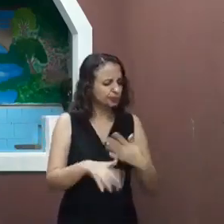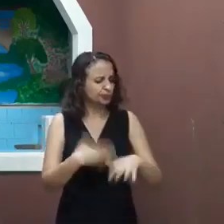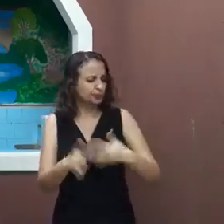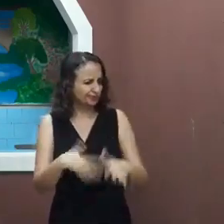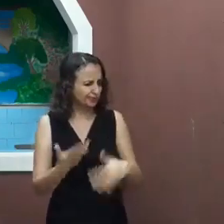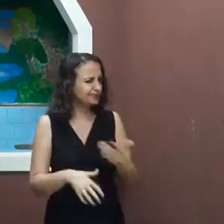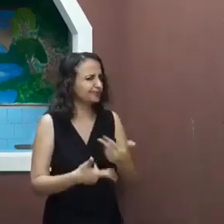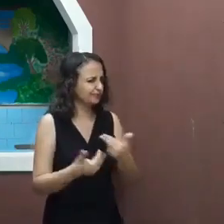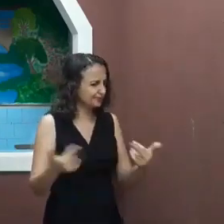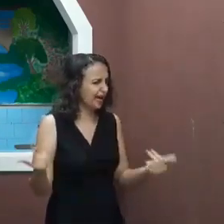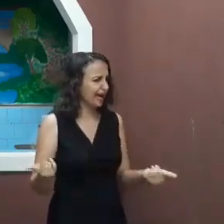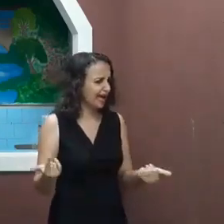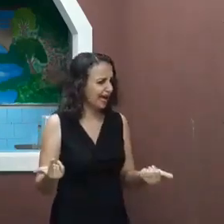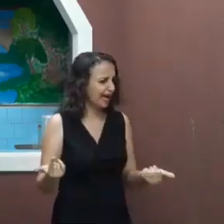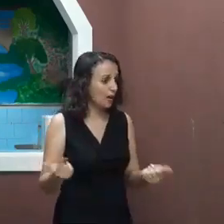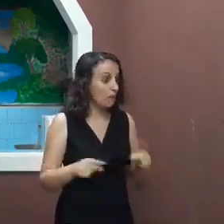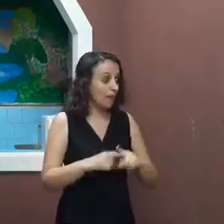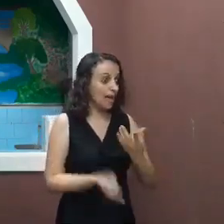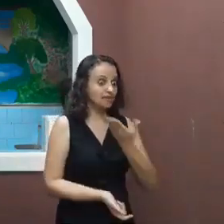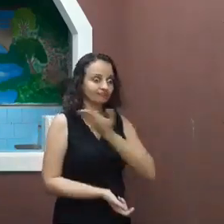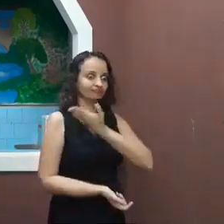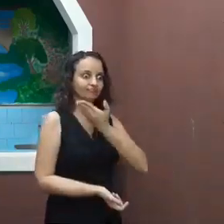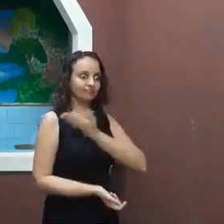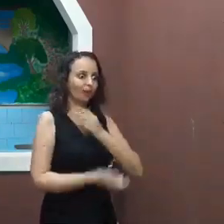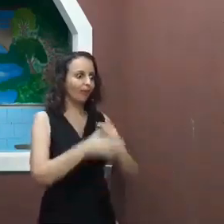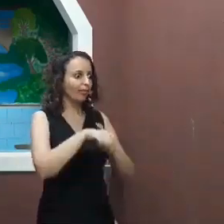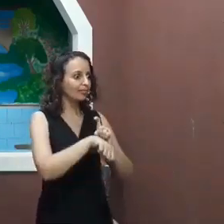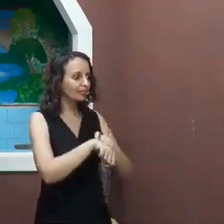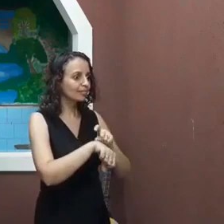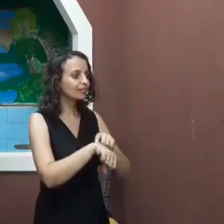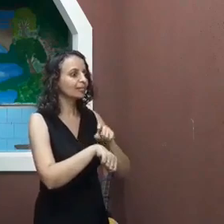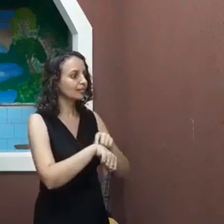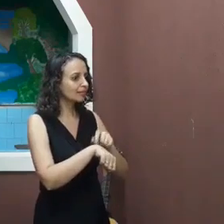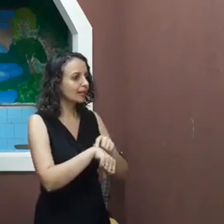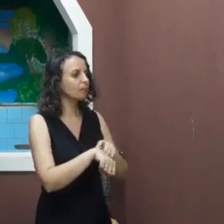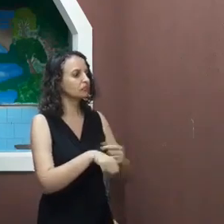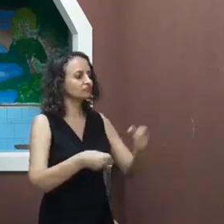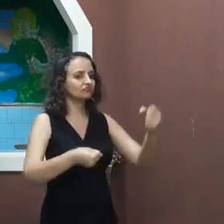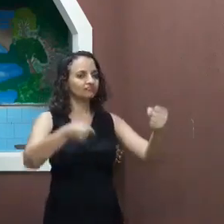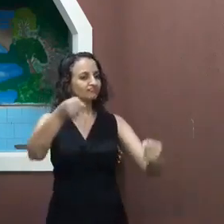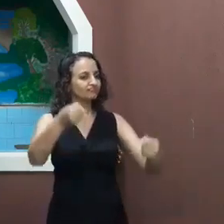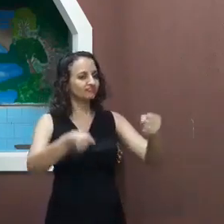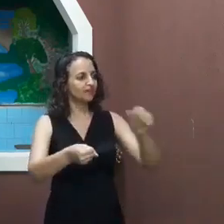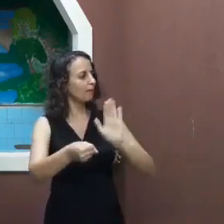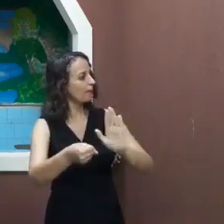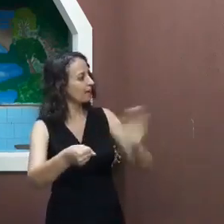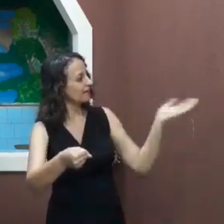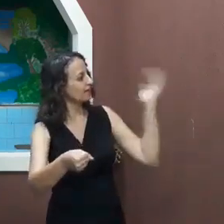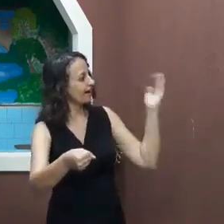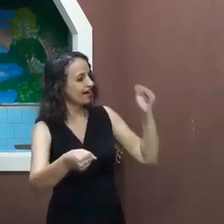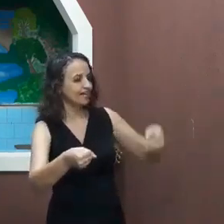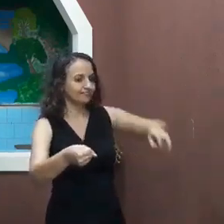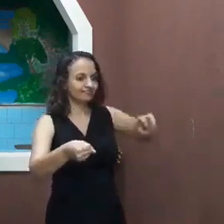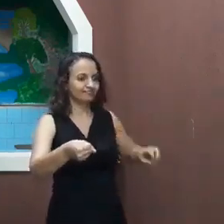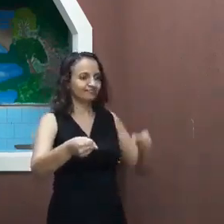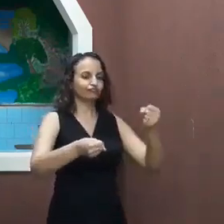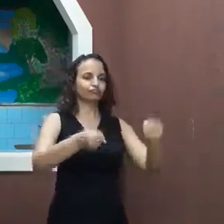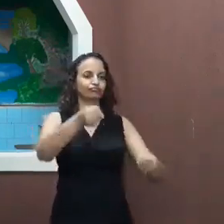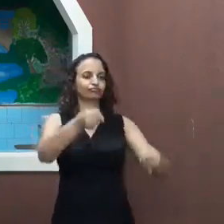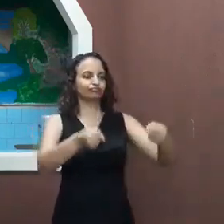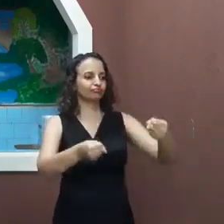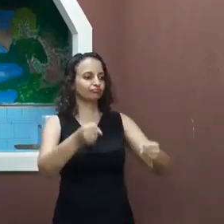ele gastava esse tempo para me levar a entender a mensagem de Cristo.